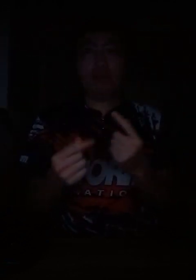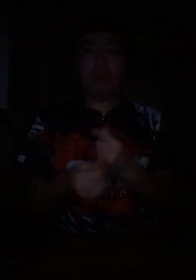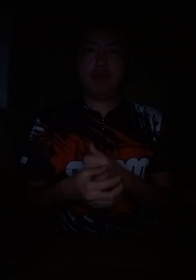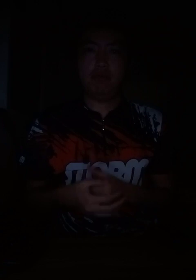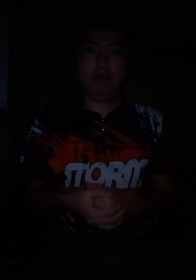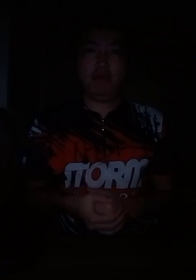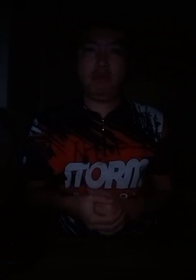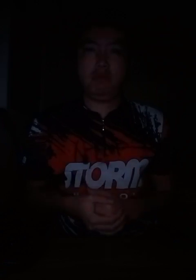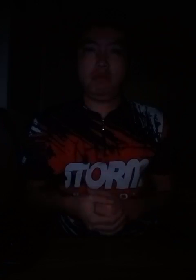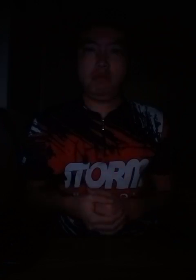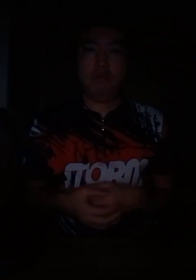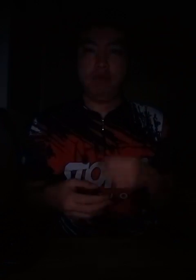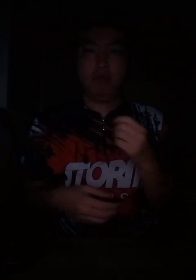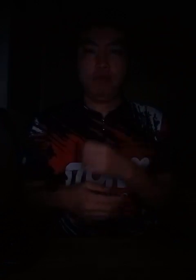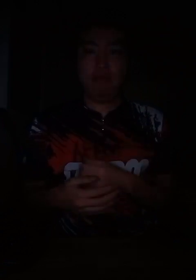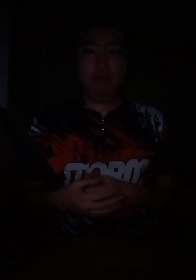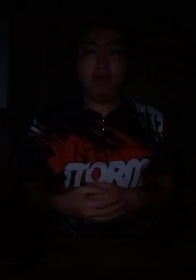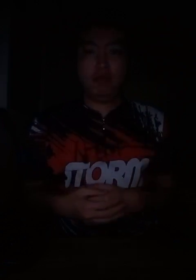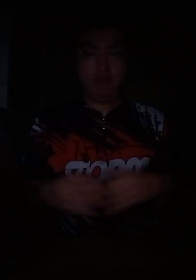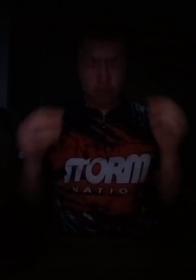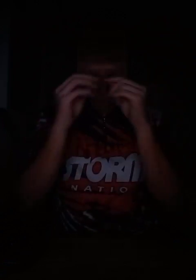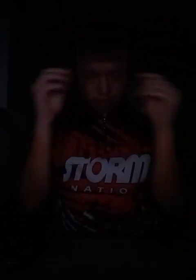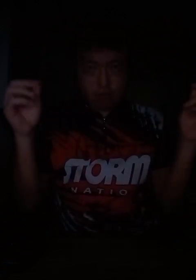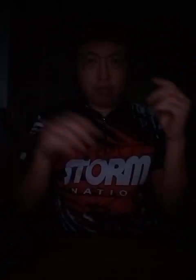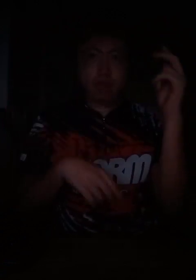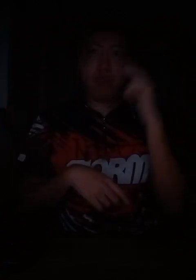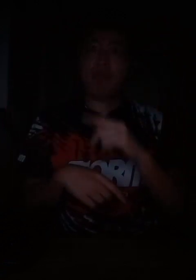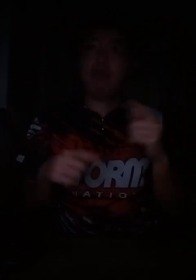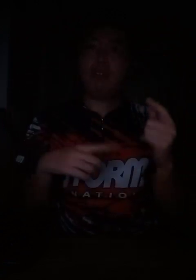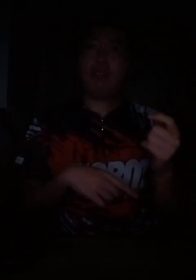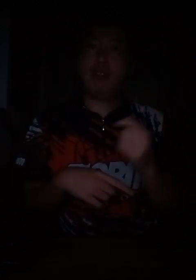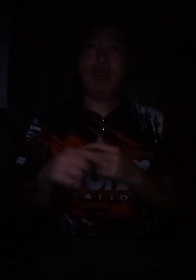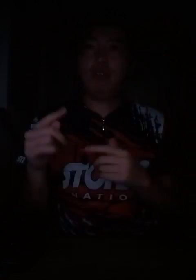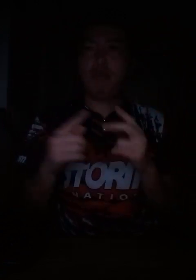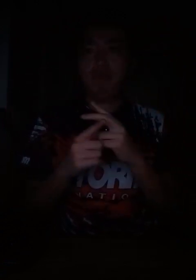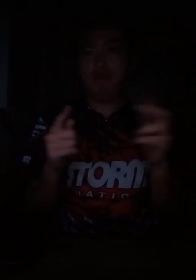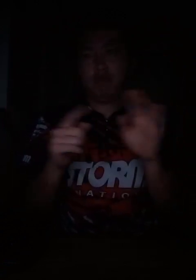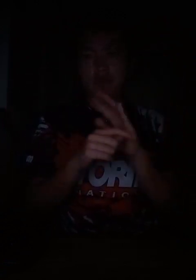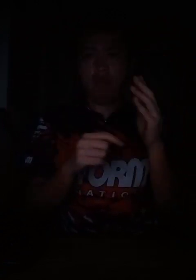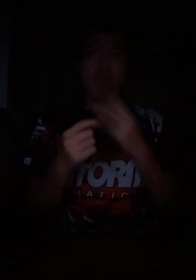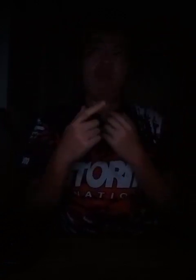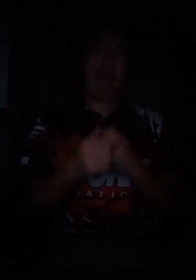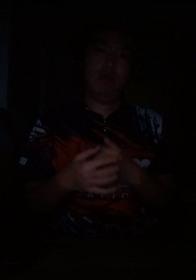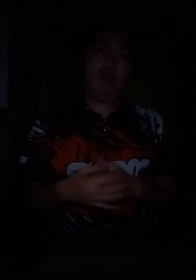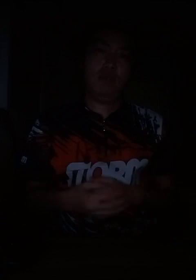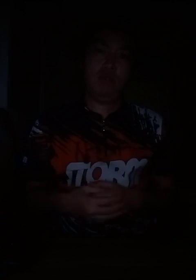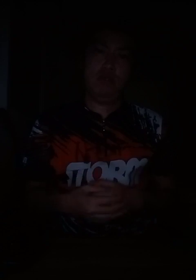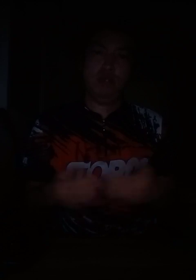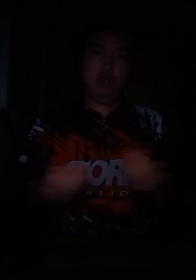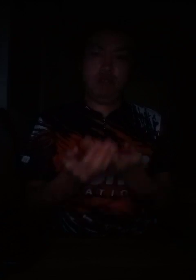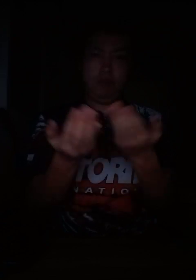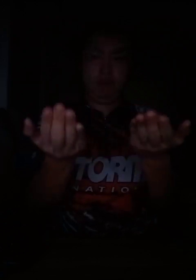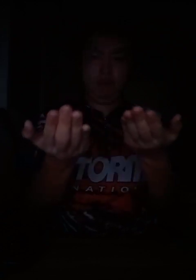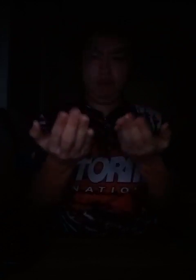컸습니다. 의정부에서는 정전사고로 9,000세대 주민이 불편을 겪었습니다. 신세롬 기자입니다.